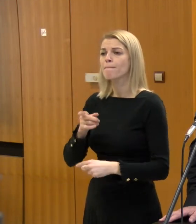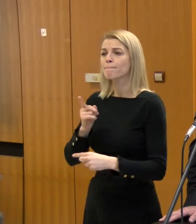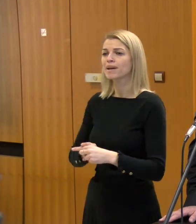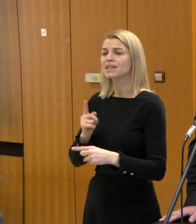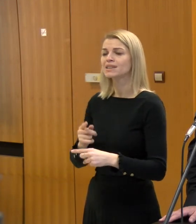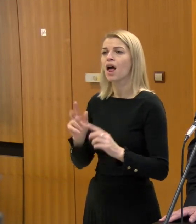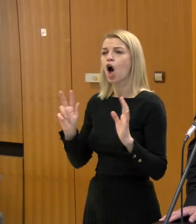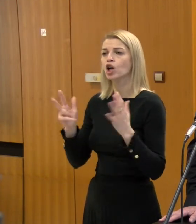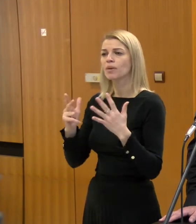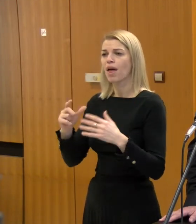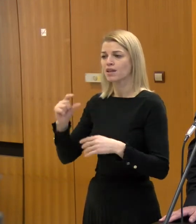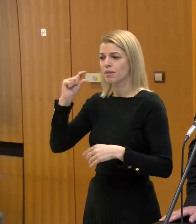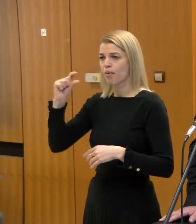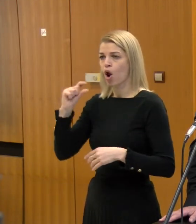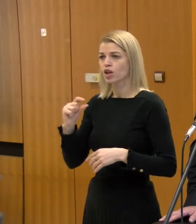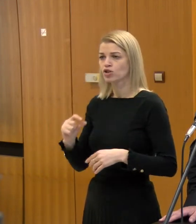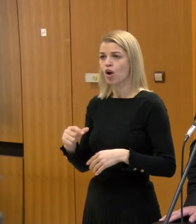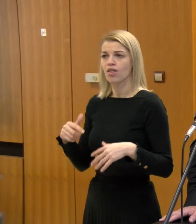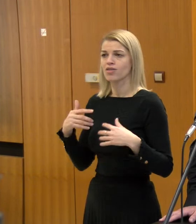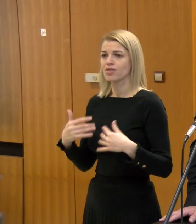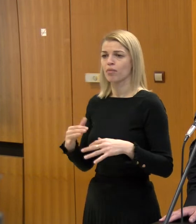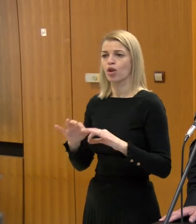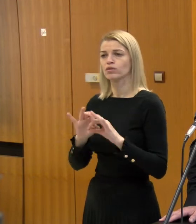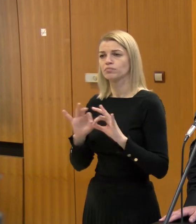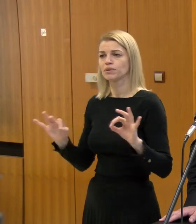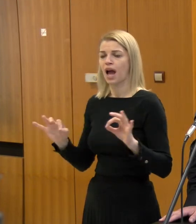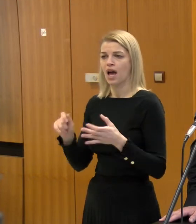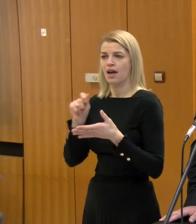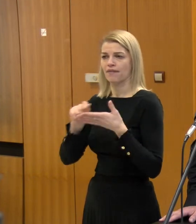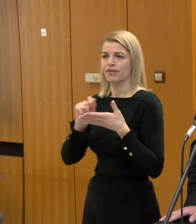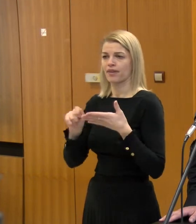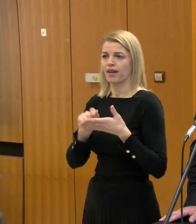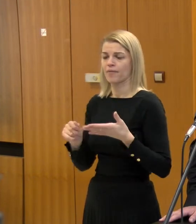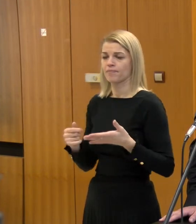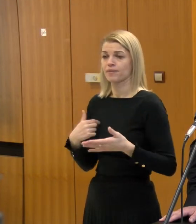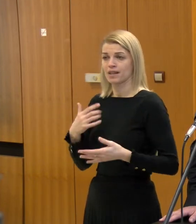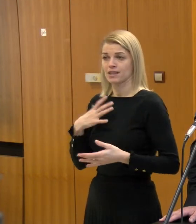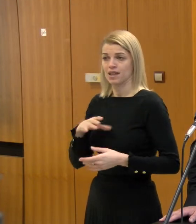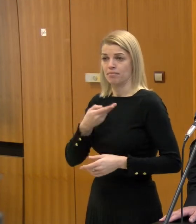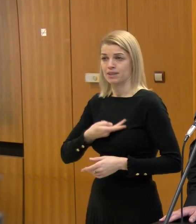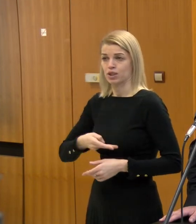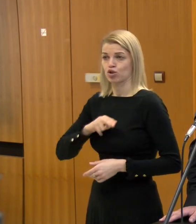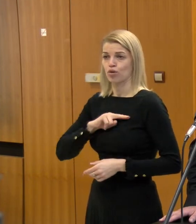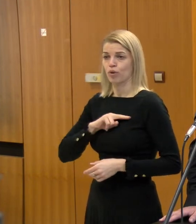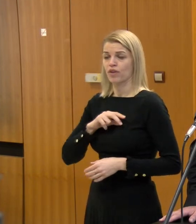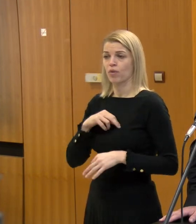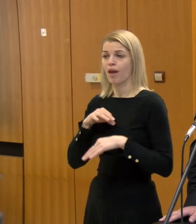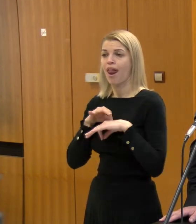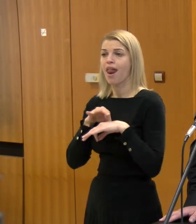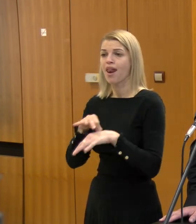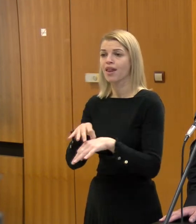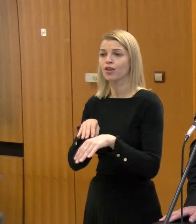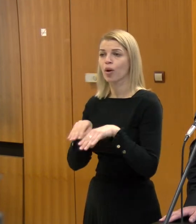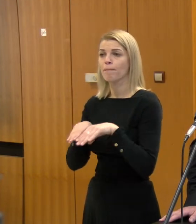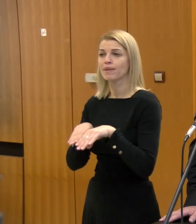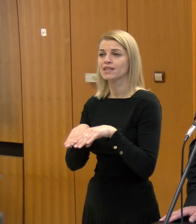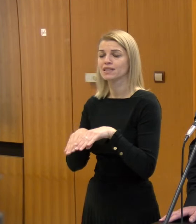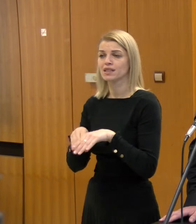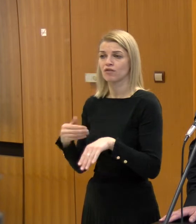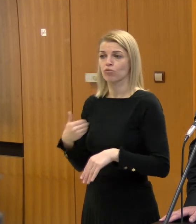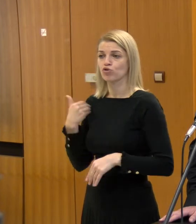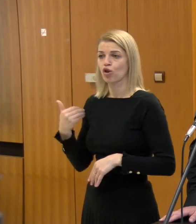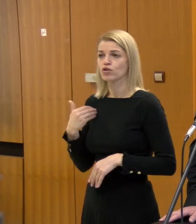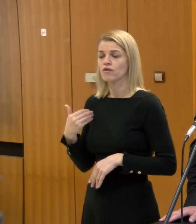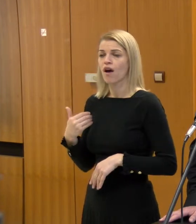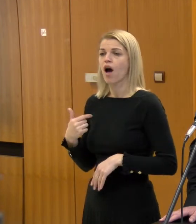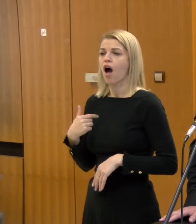18 políčok, neboli vyplnené správne. Chcem byť zodpovedným lídrom rezortu školstva a